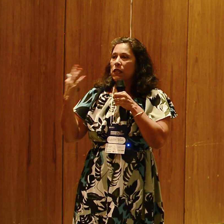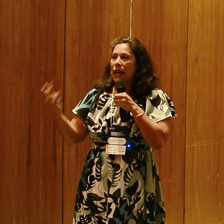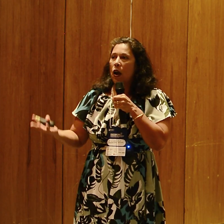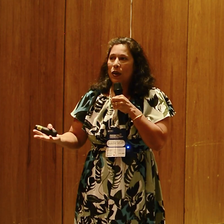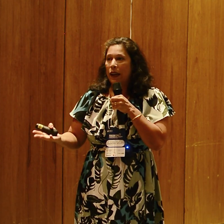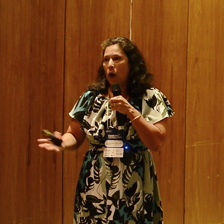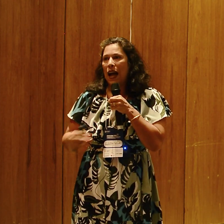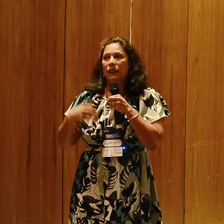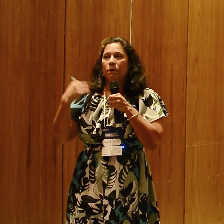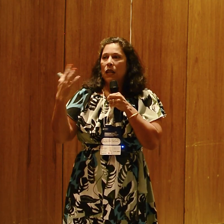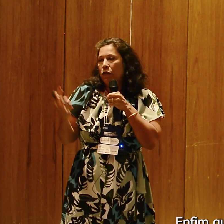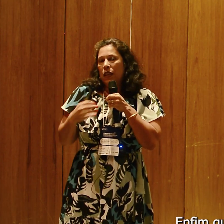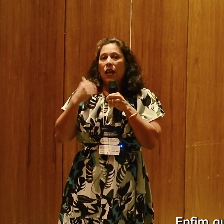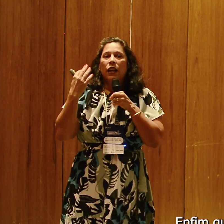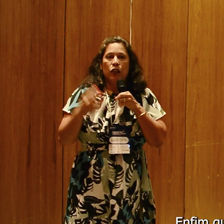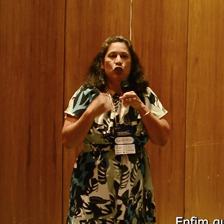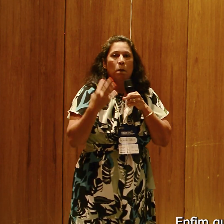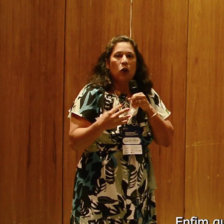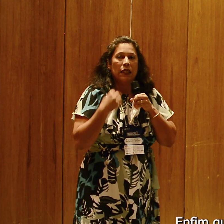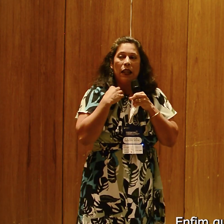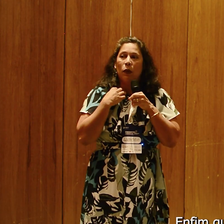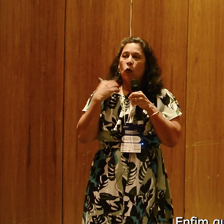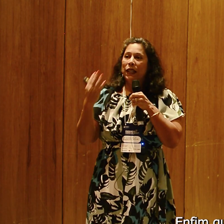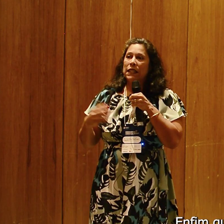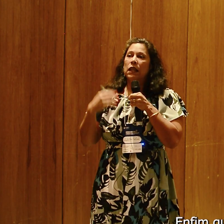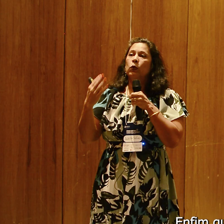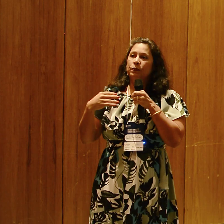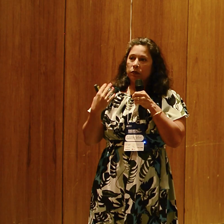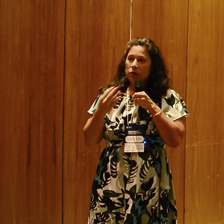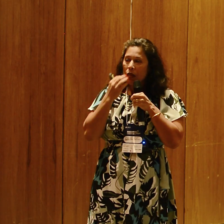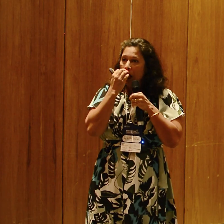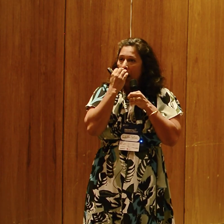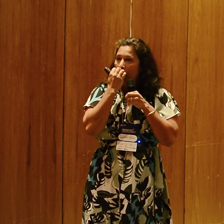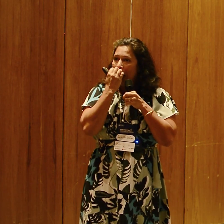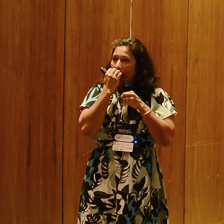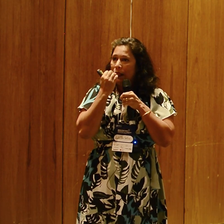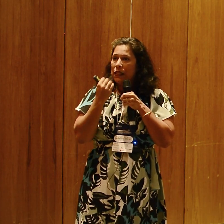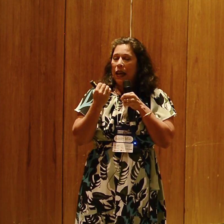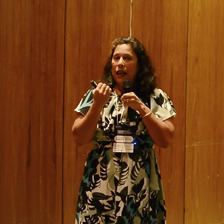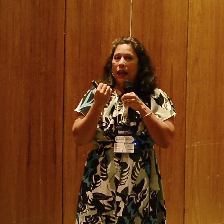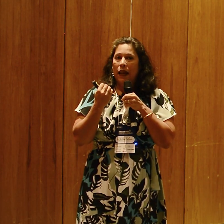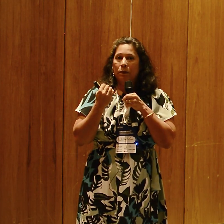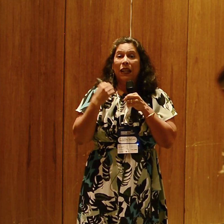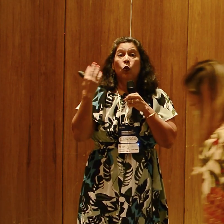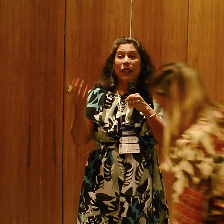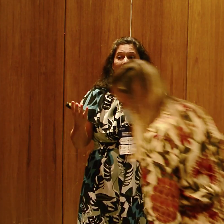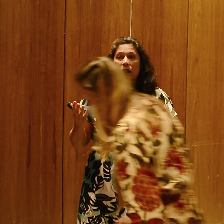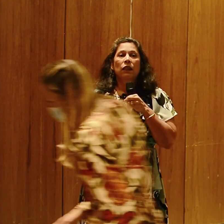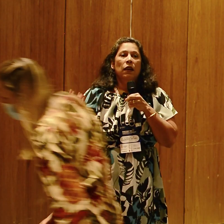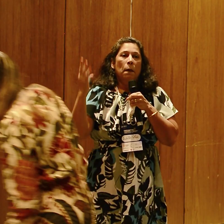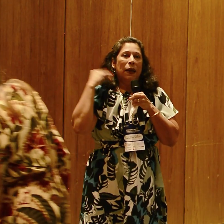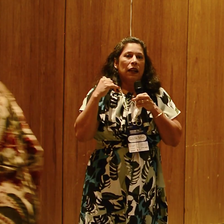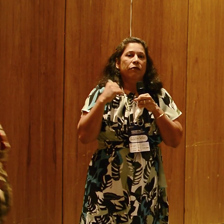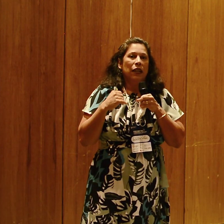audição social adequada, enfim, que a gente possa ter uma comunicação mais